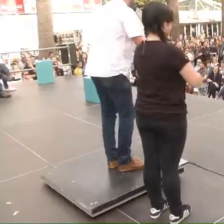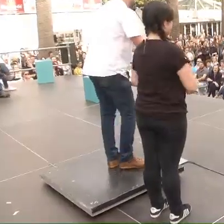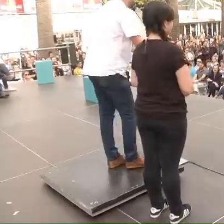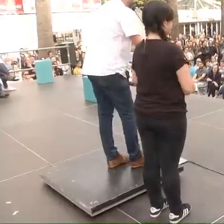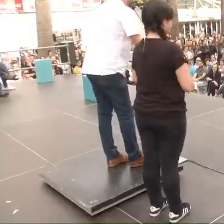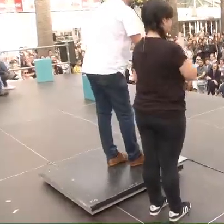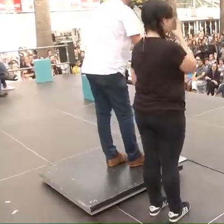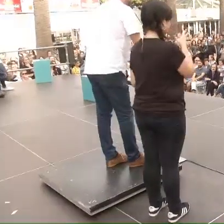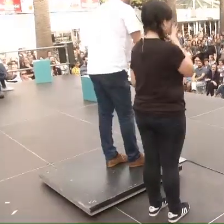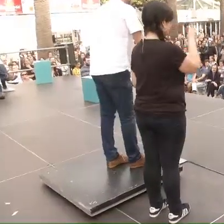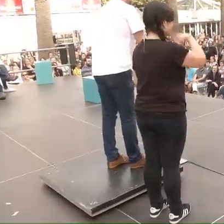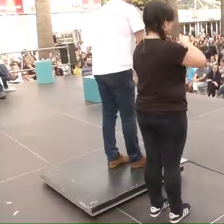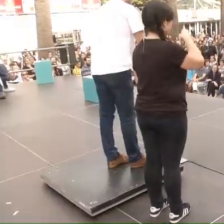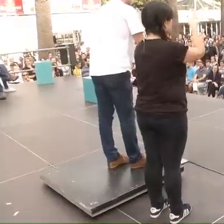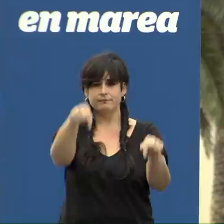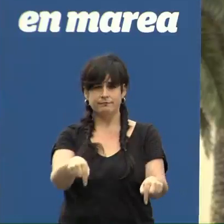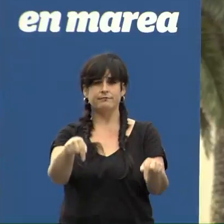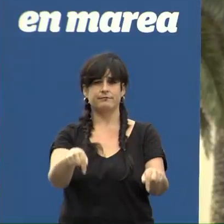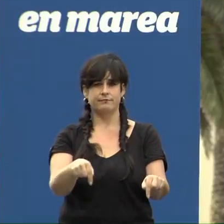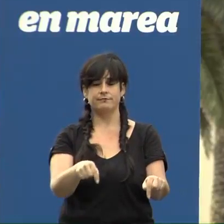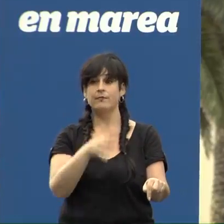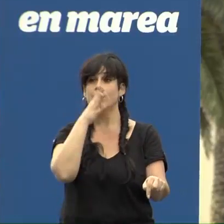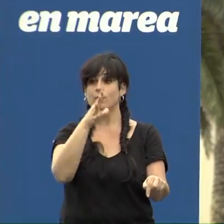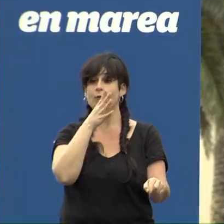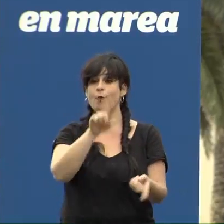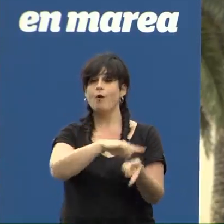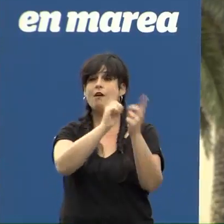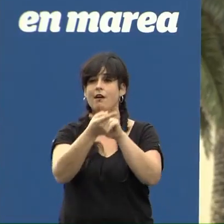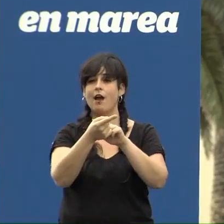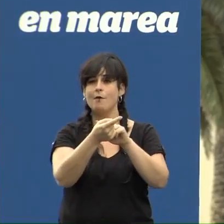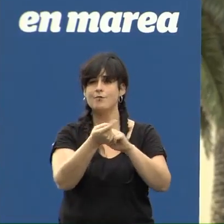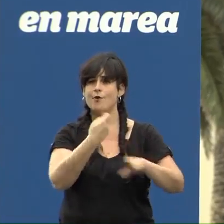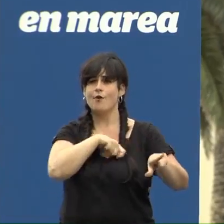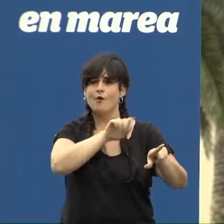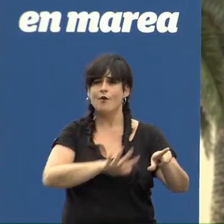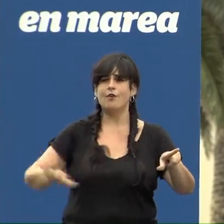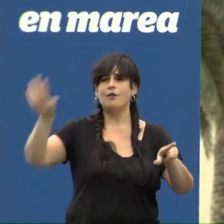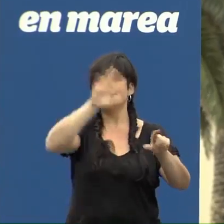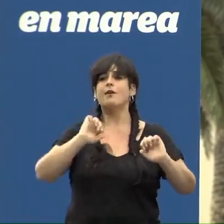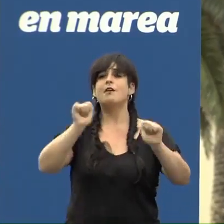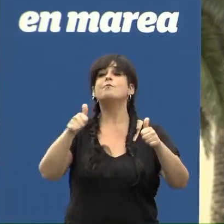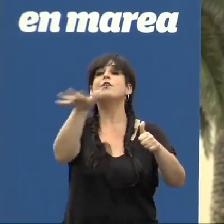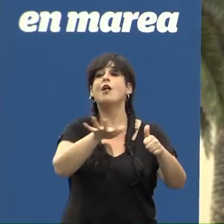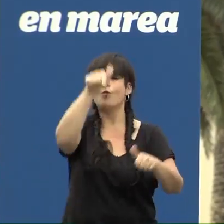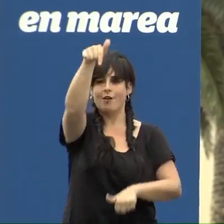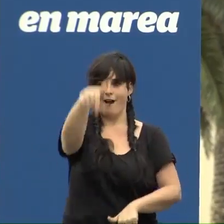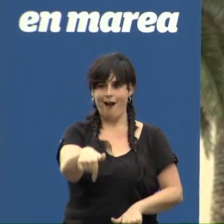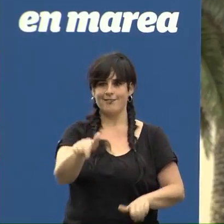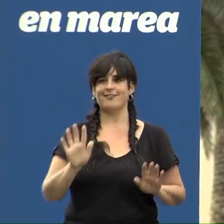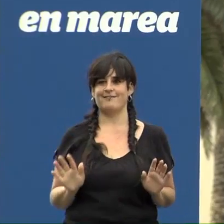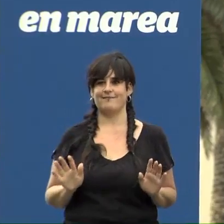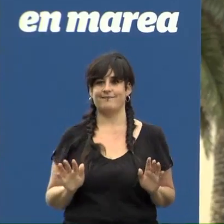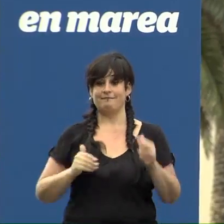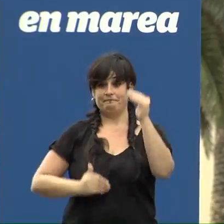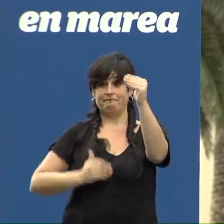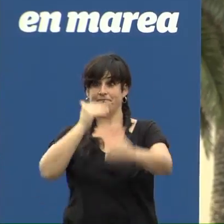E por eso estamos hoxe aquí, porque o cambio no conxunto do Estado empezou aquí, o proceso de cambio. E o